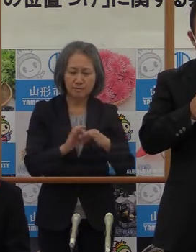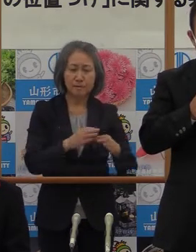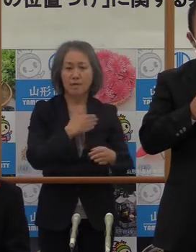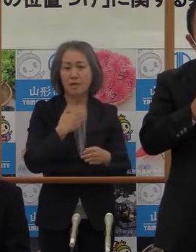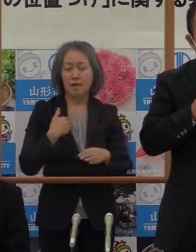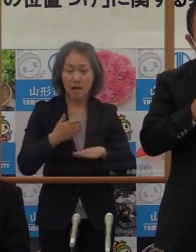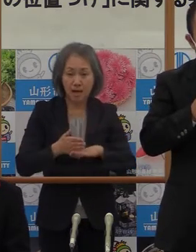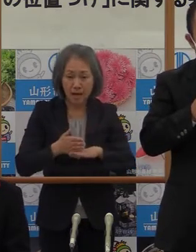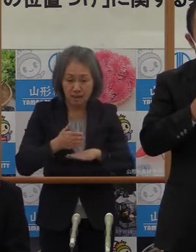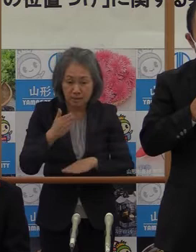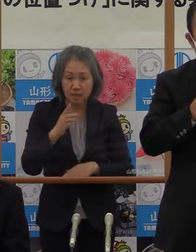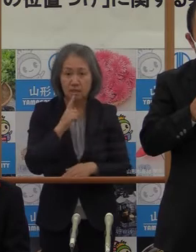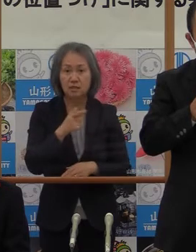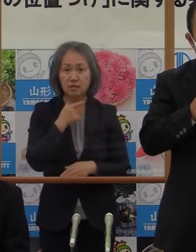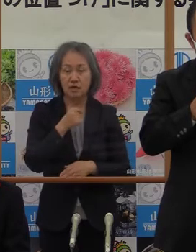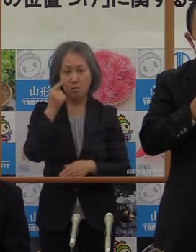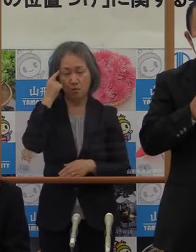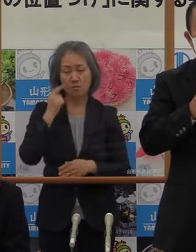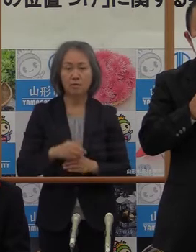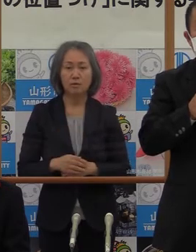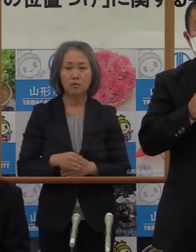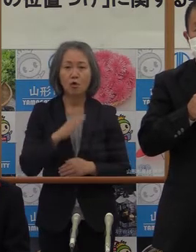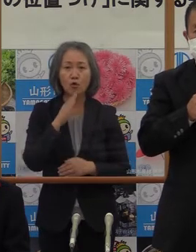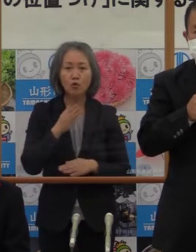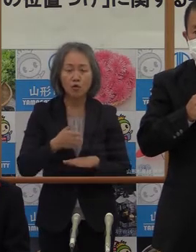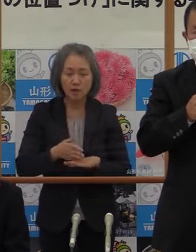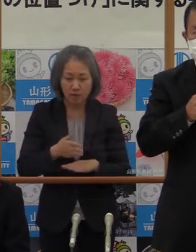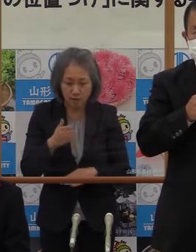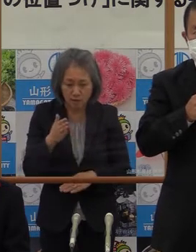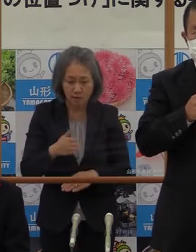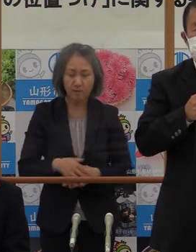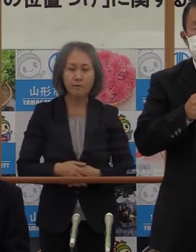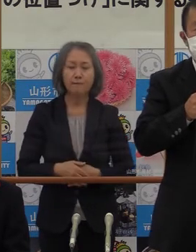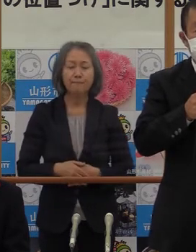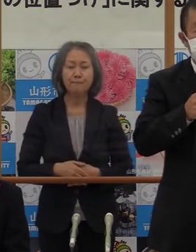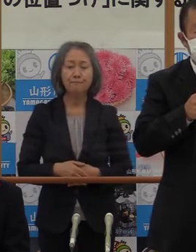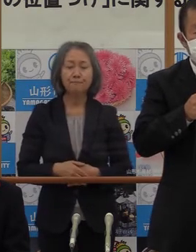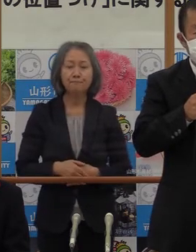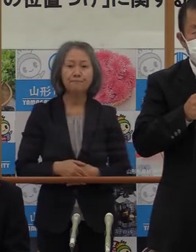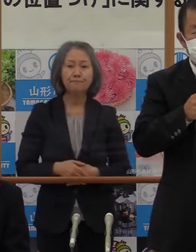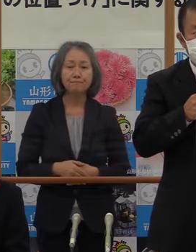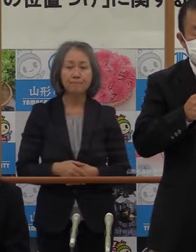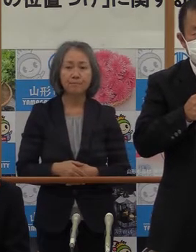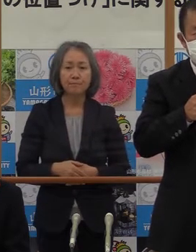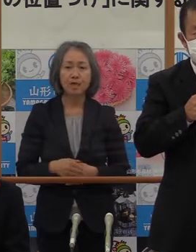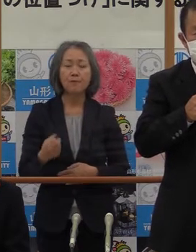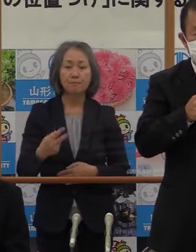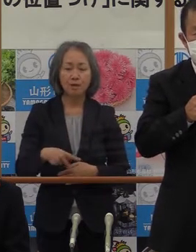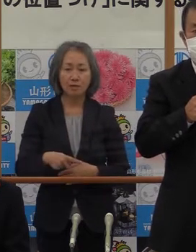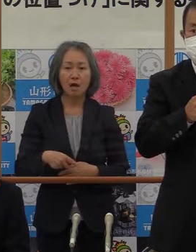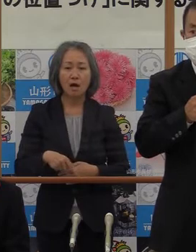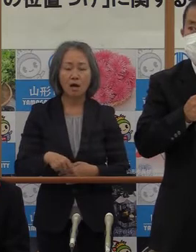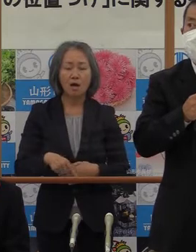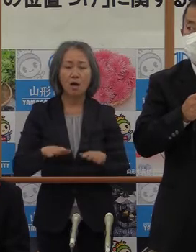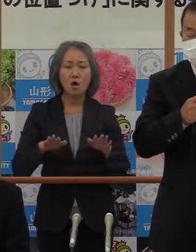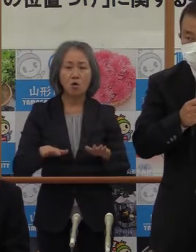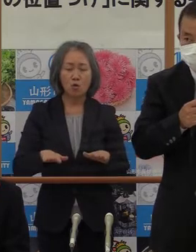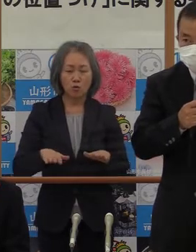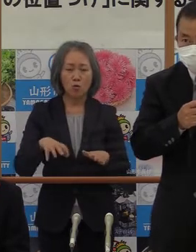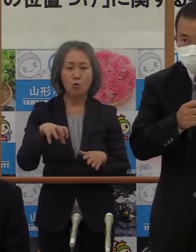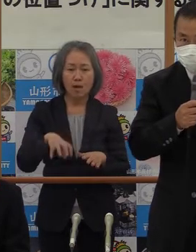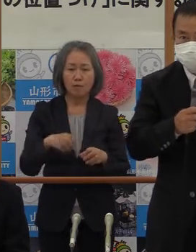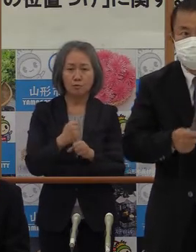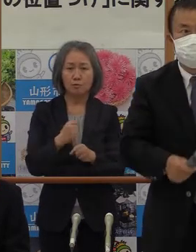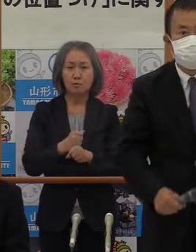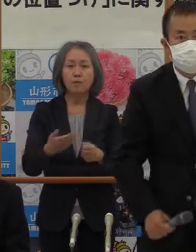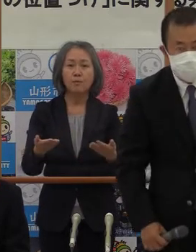感謝を申し上げたいと思います。本当にありがとうございました。そしてこの場を提供いただいた皆様、本当にありがとうございます